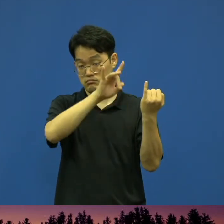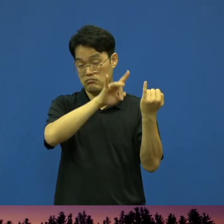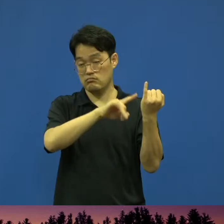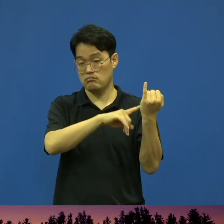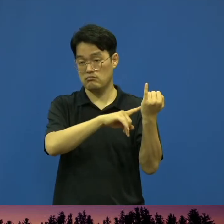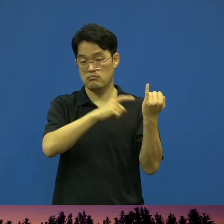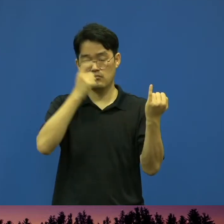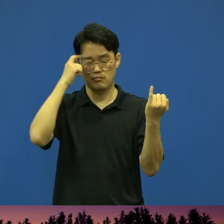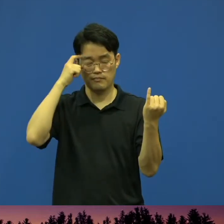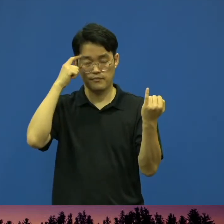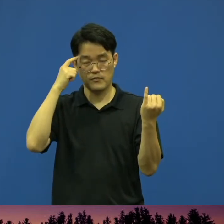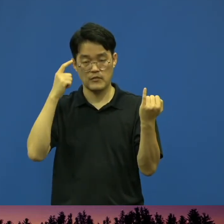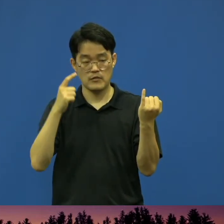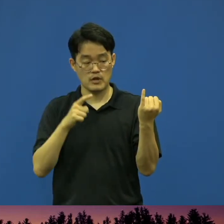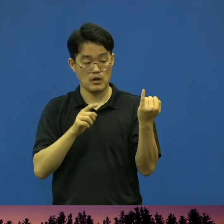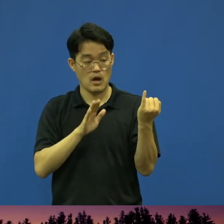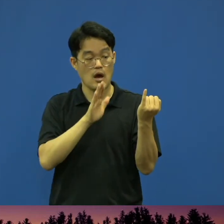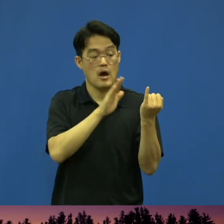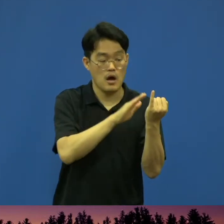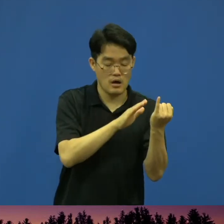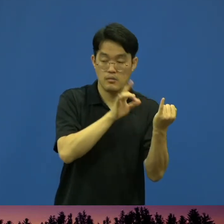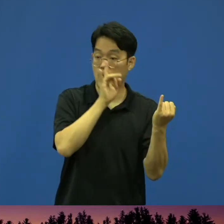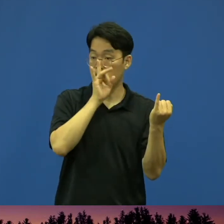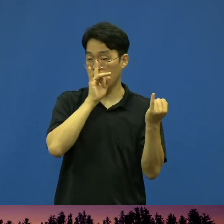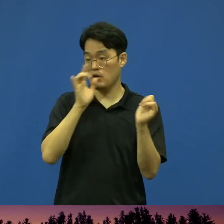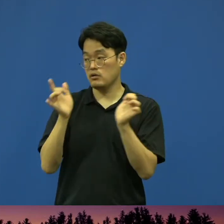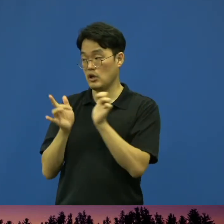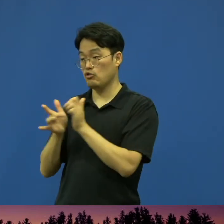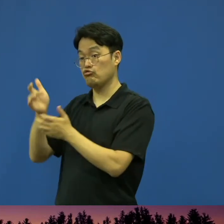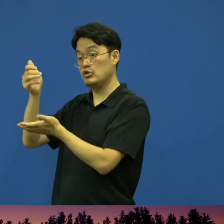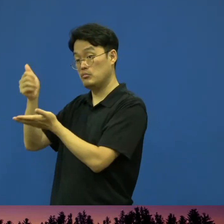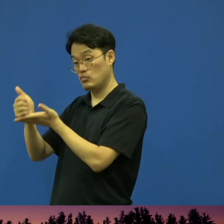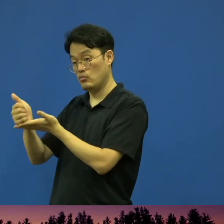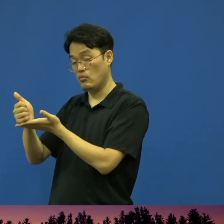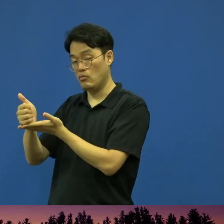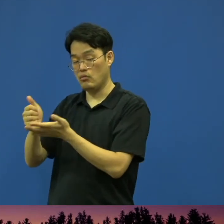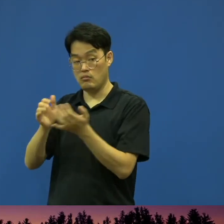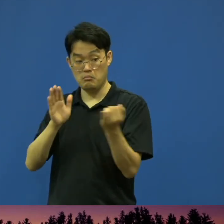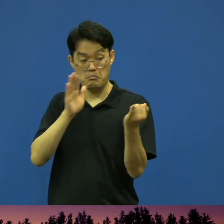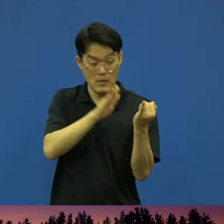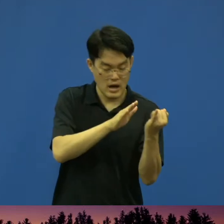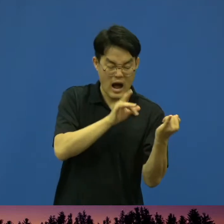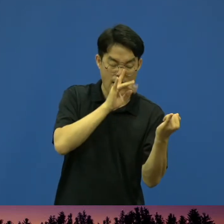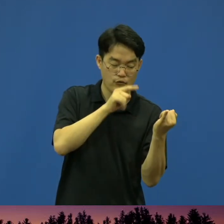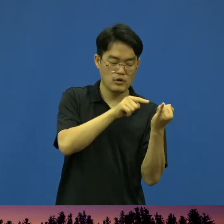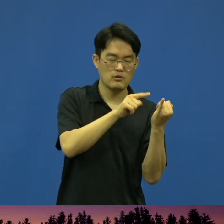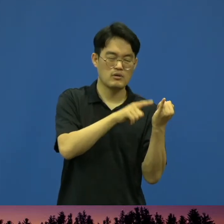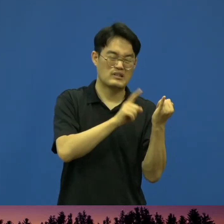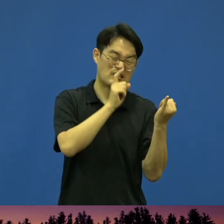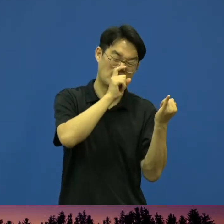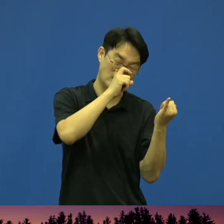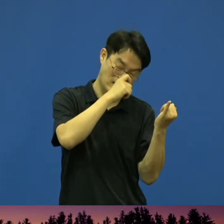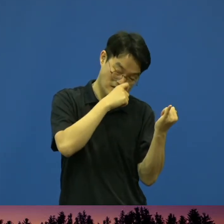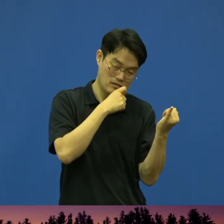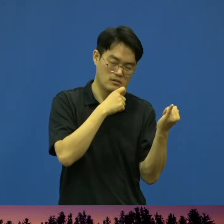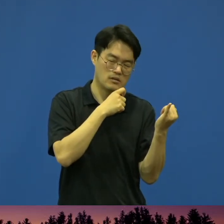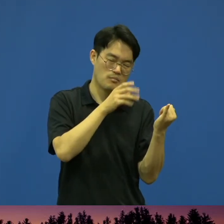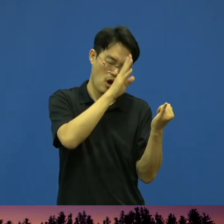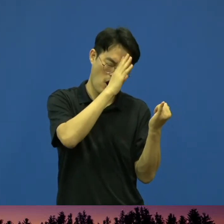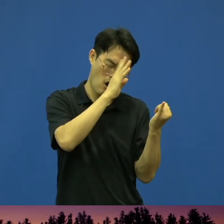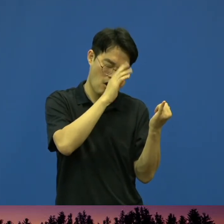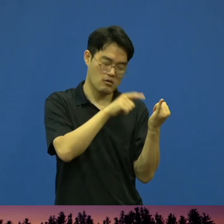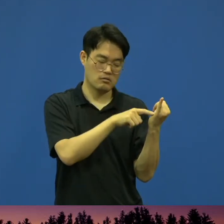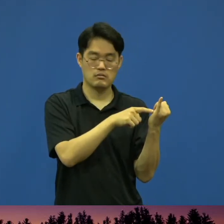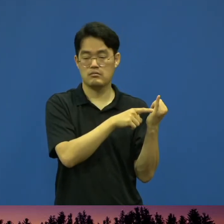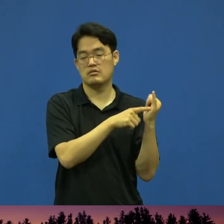여인은 접촉하면 안 되는 사람이었습니다. 예수님이 절대로 마주해서는 안 되는 부정한 사람이었어요. 그런데 예수님은 많은